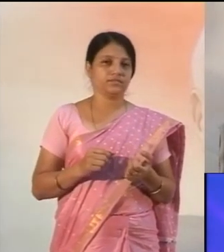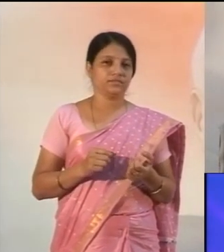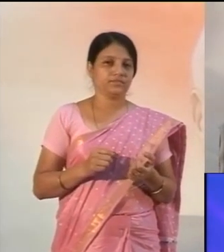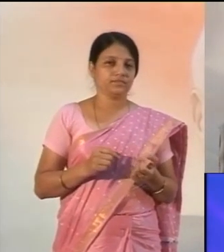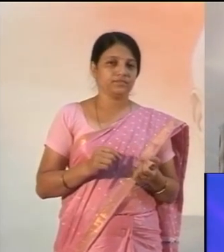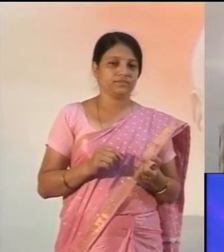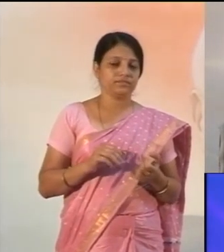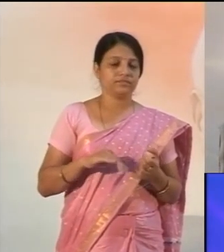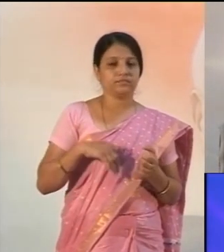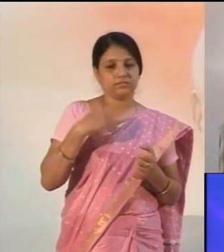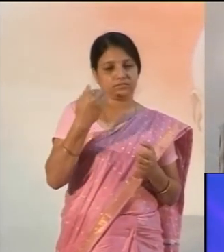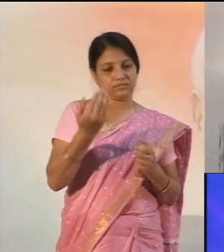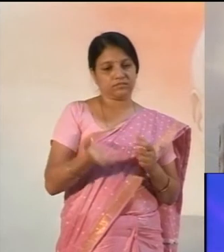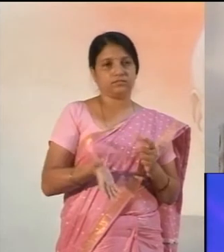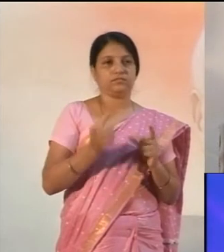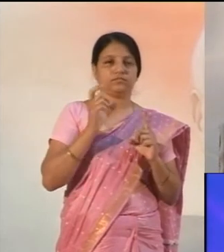दूसरे दिन